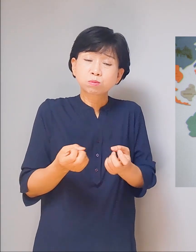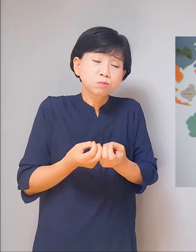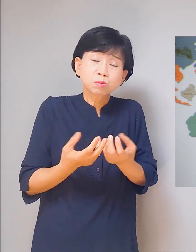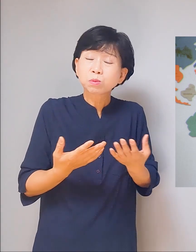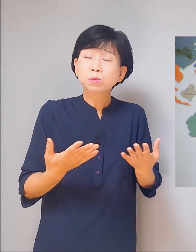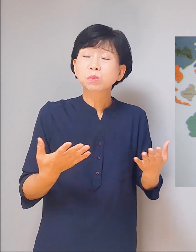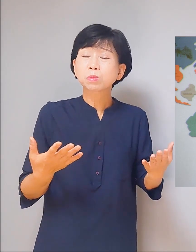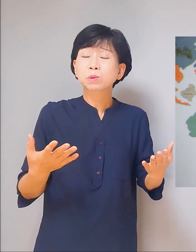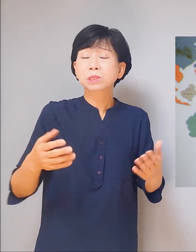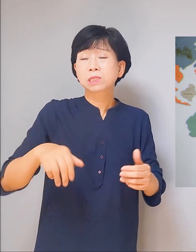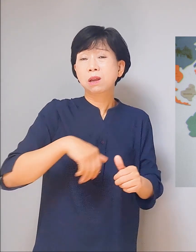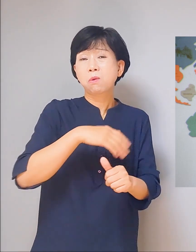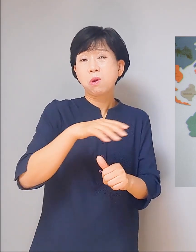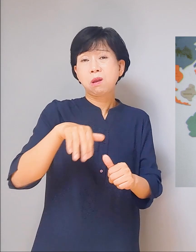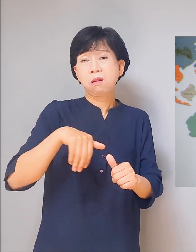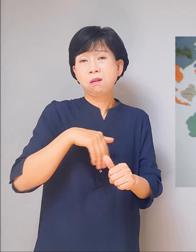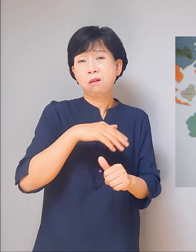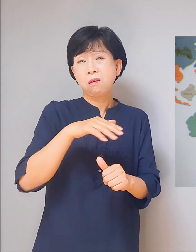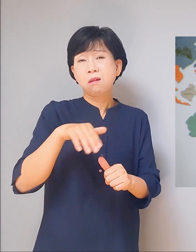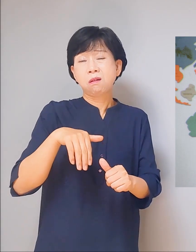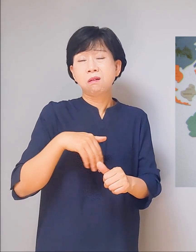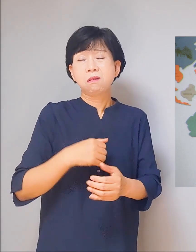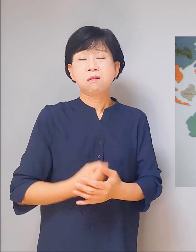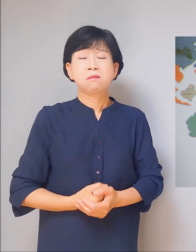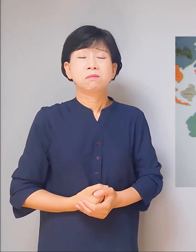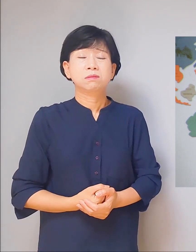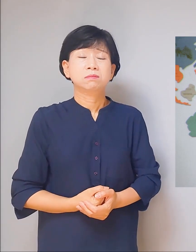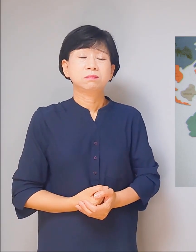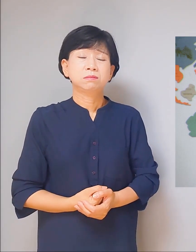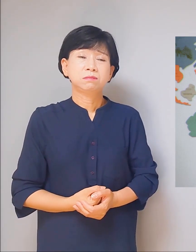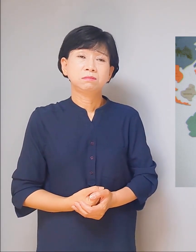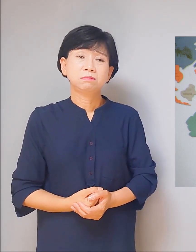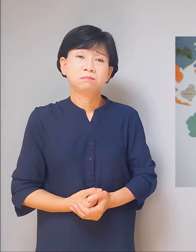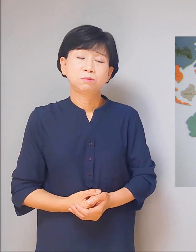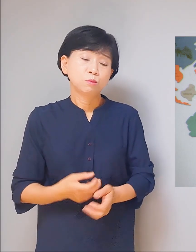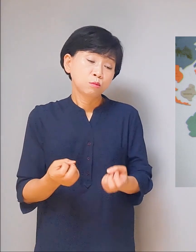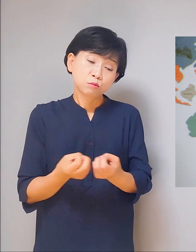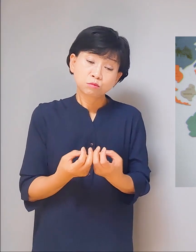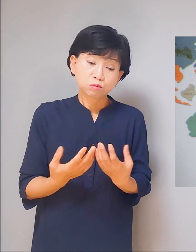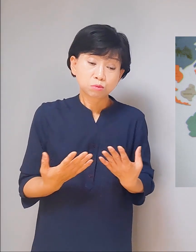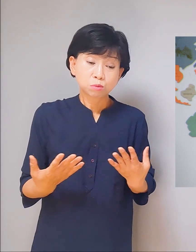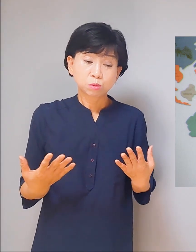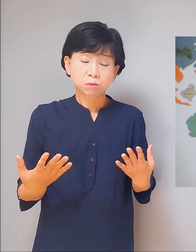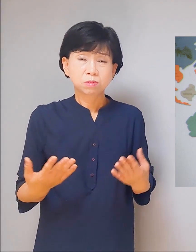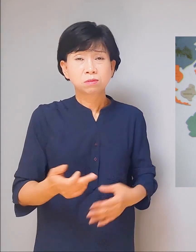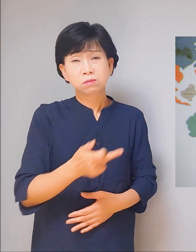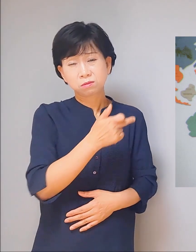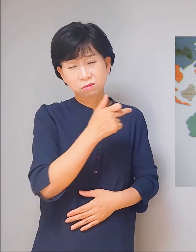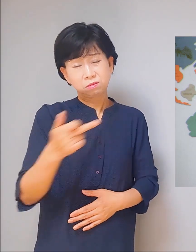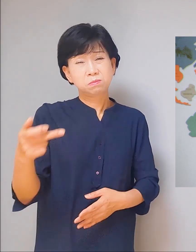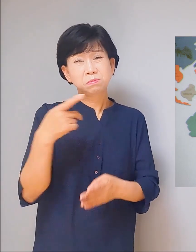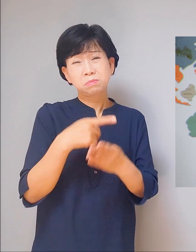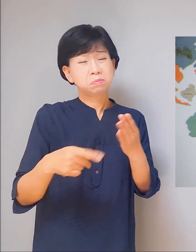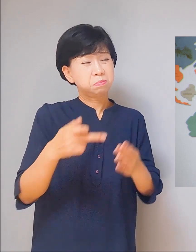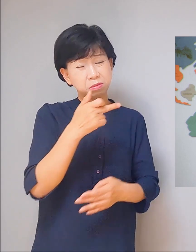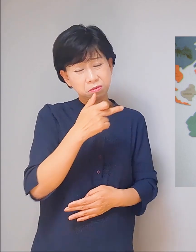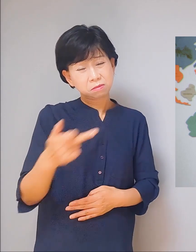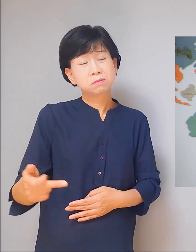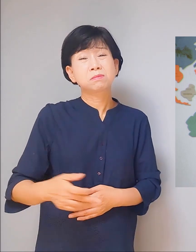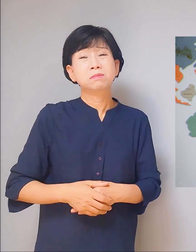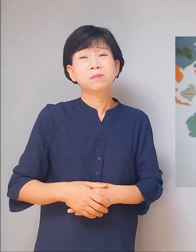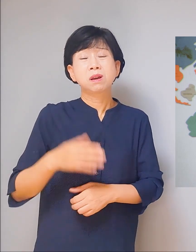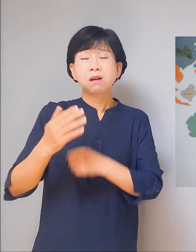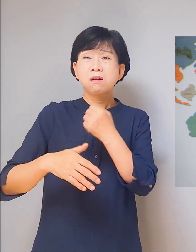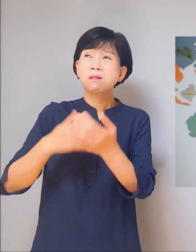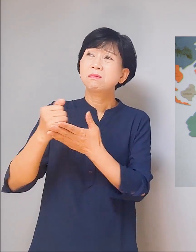없는 상태에서 당해야만 하는 겁니다. 어쩔 도리 없이 상당히 큰 피해를 봅니다. 과연 이게 하나님의